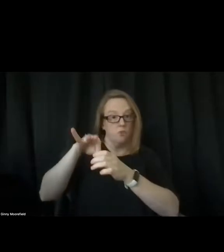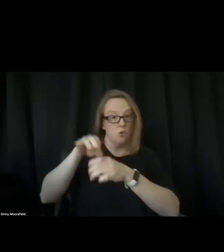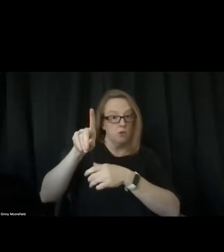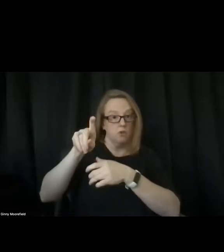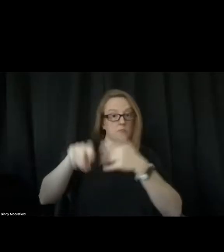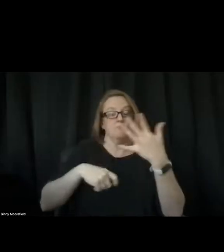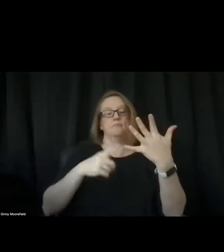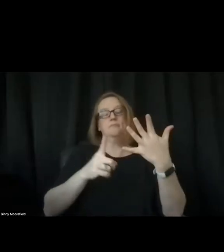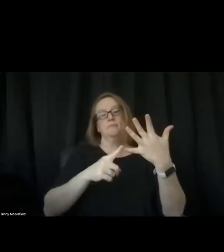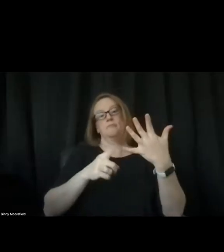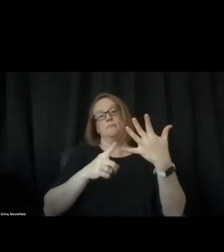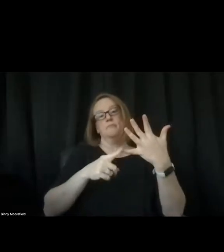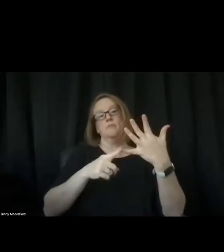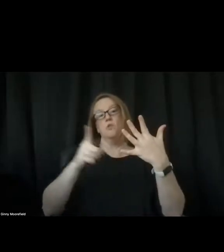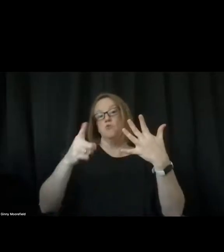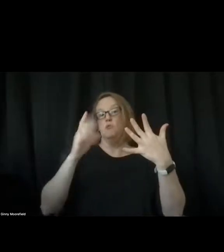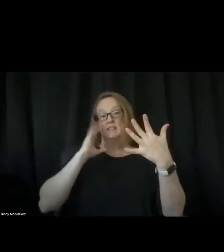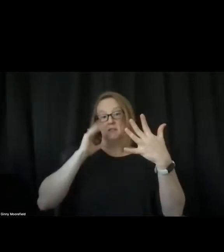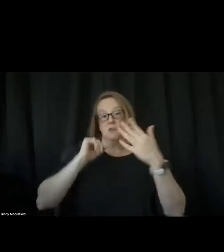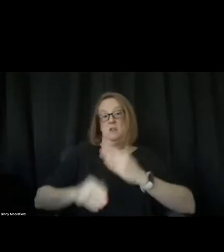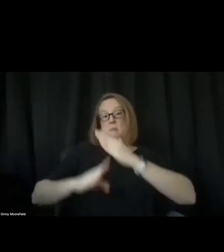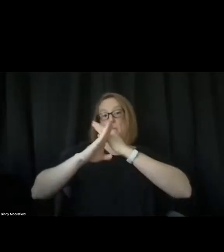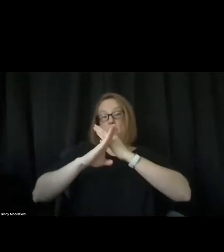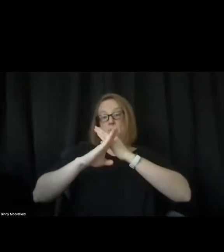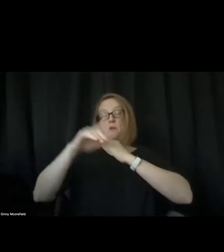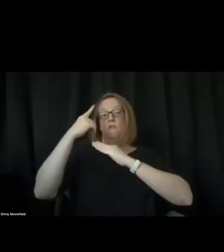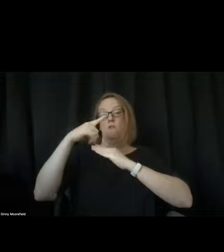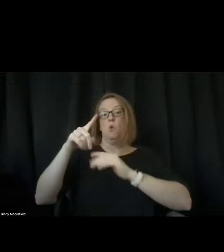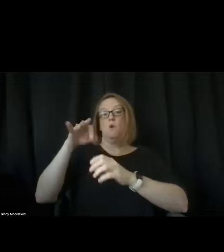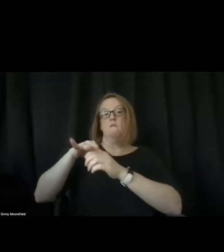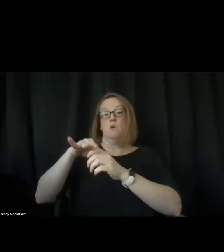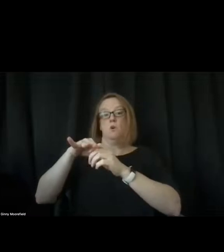votar la quinta pregunta es alguien